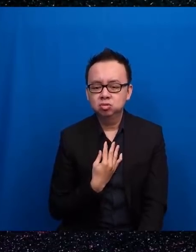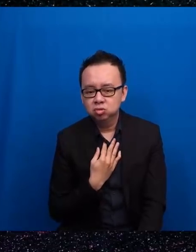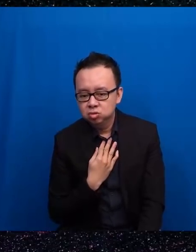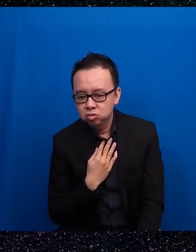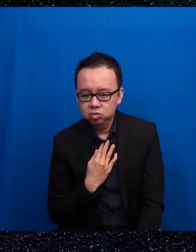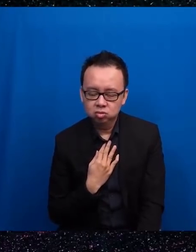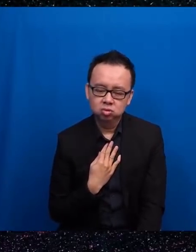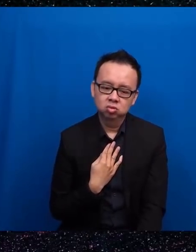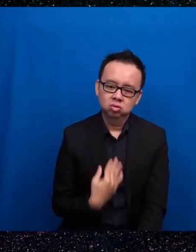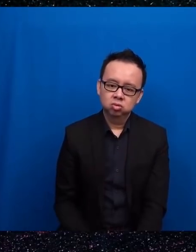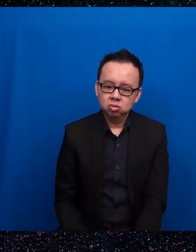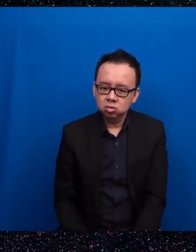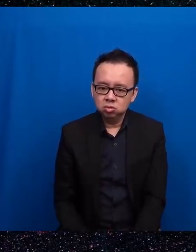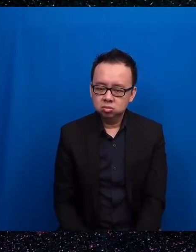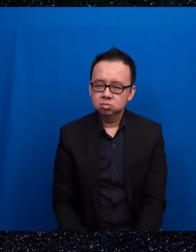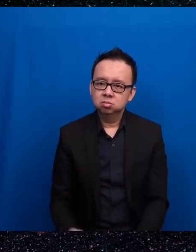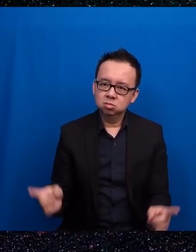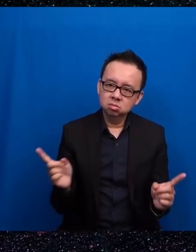bagiku.